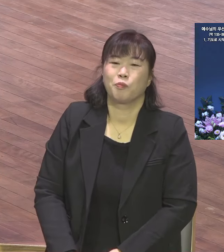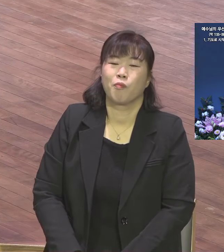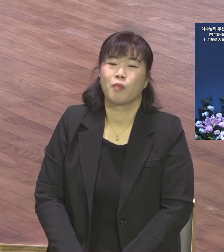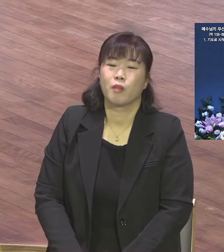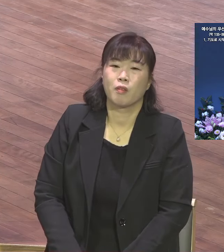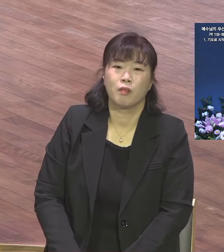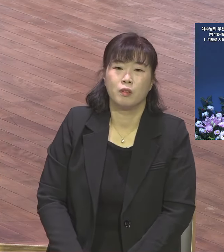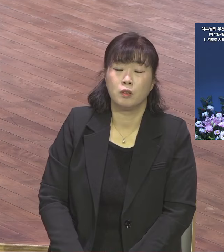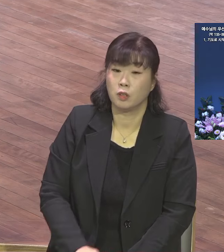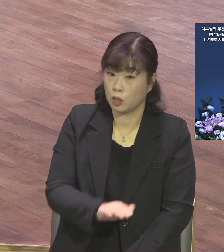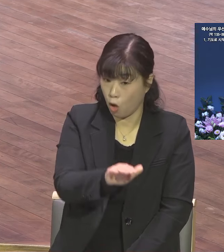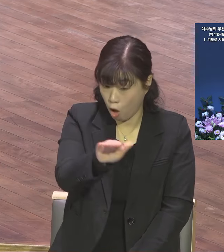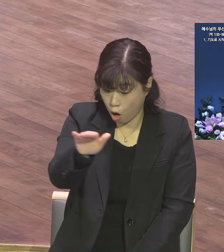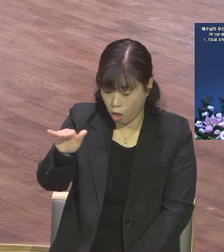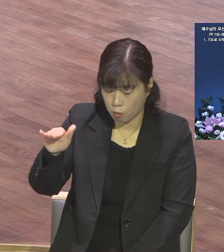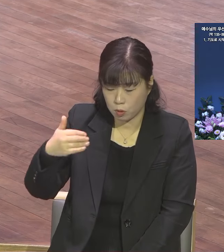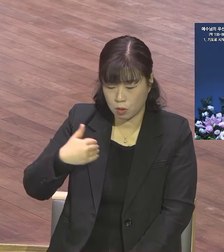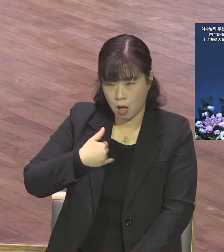안 하냐고요.